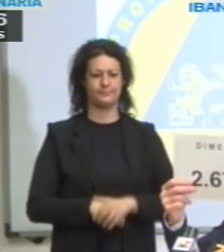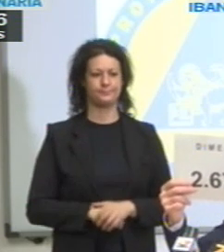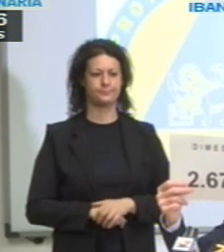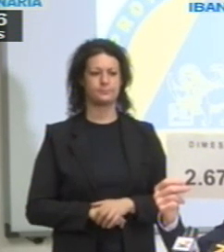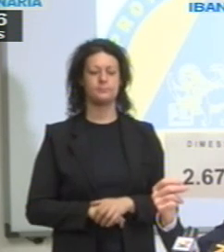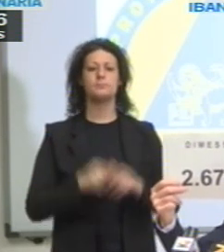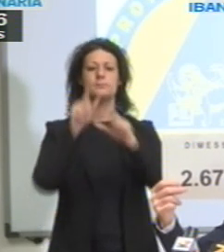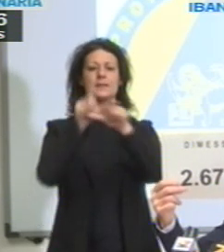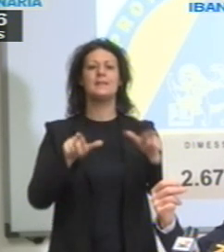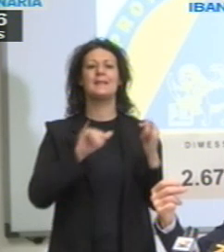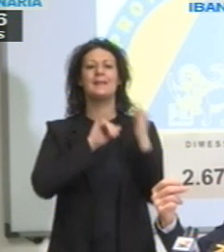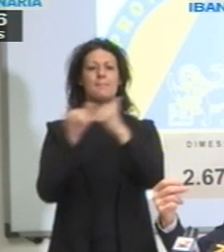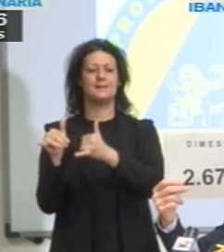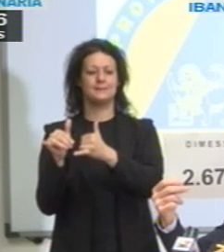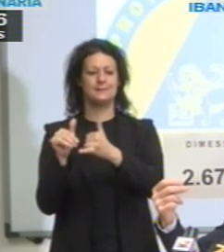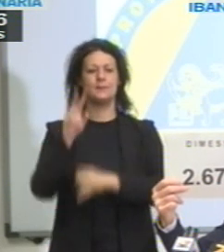2.670